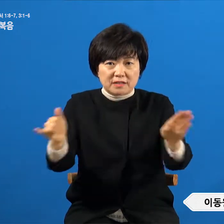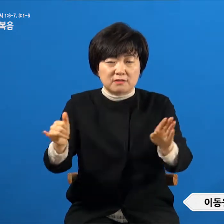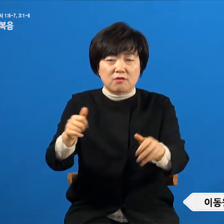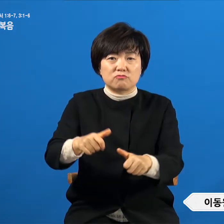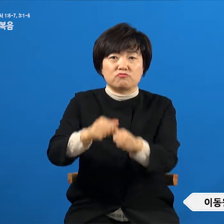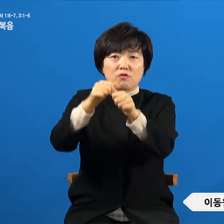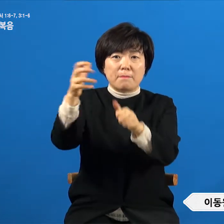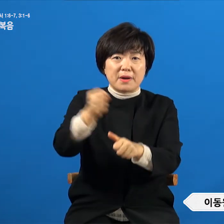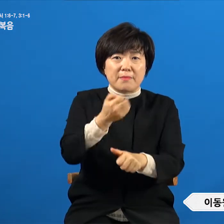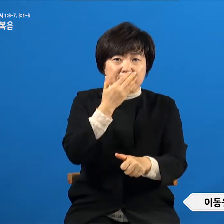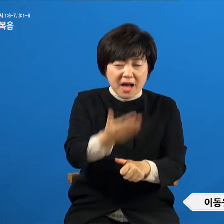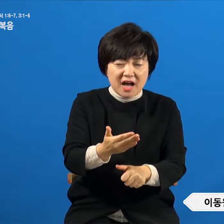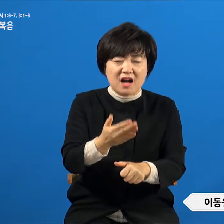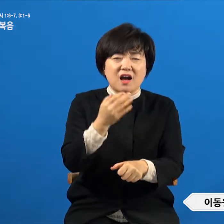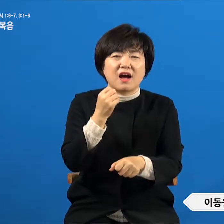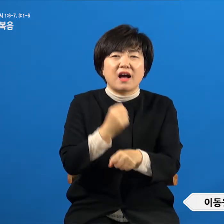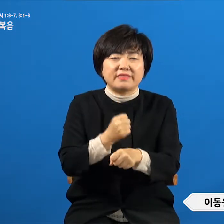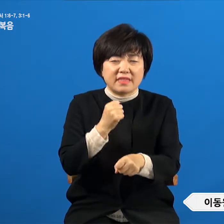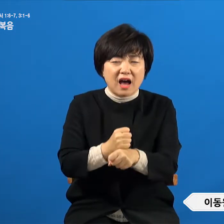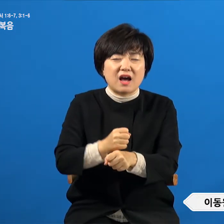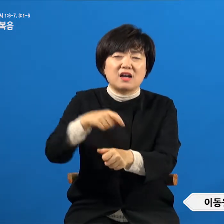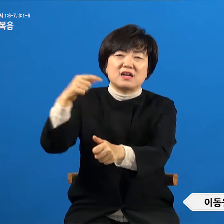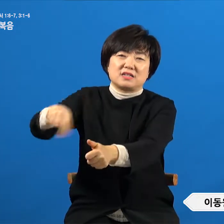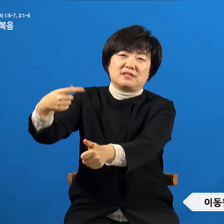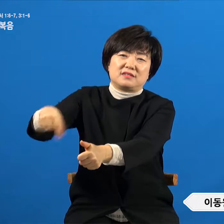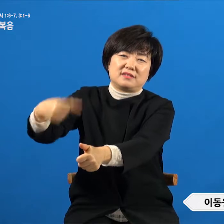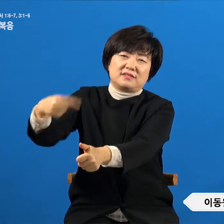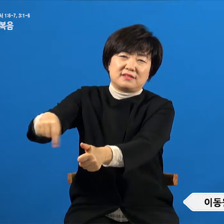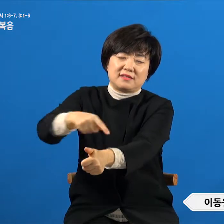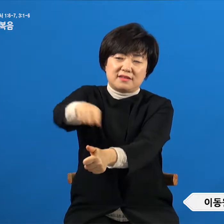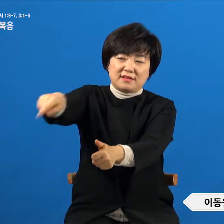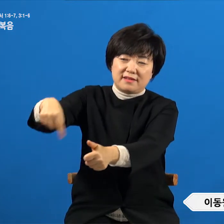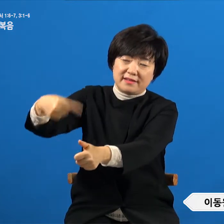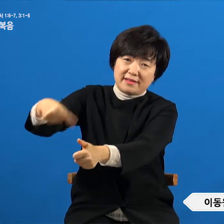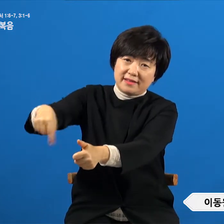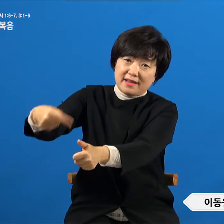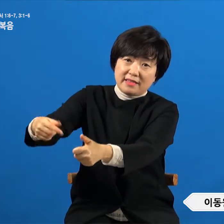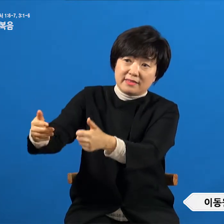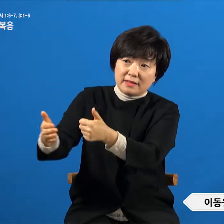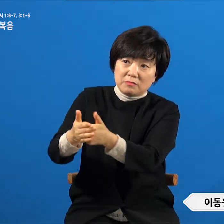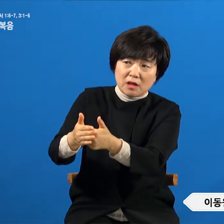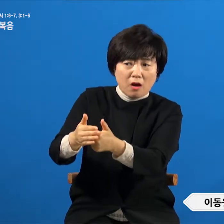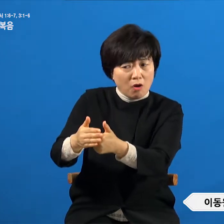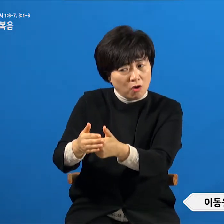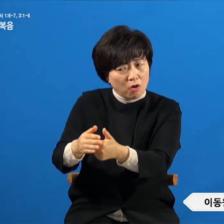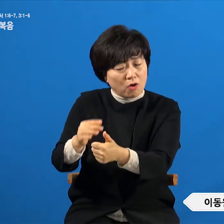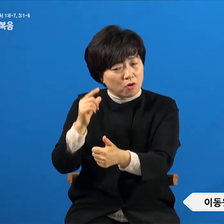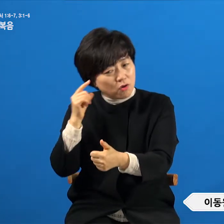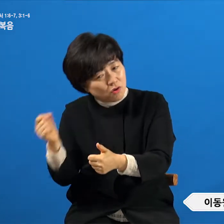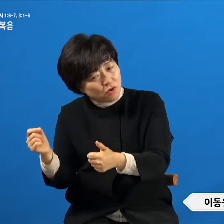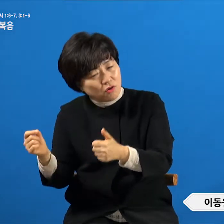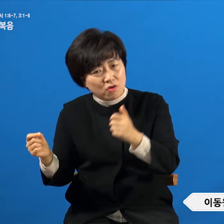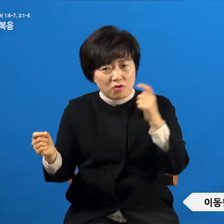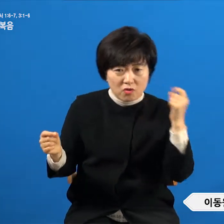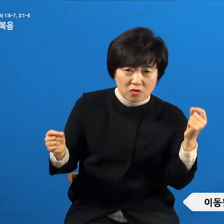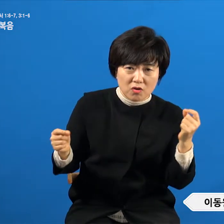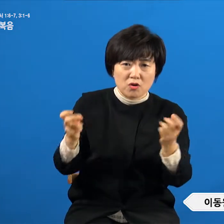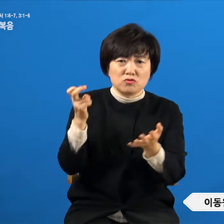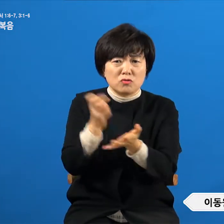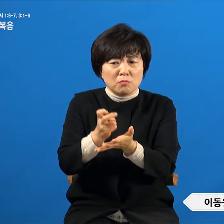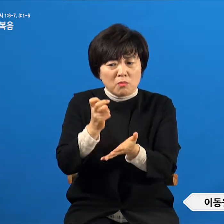수가 있다, 이 사상을 받아들이면서 갈라디아의 성도들은 다시 율법의 두려움에 사로잡히게